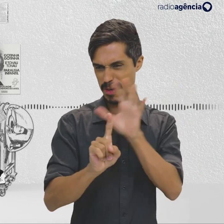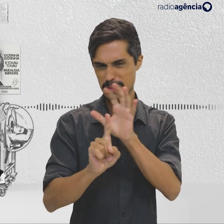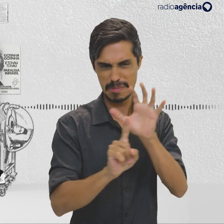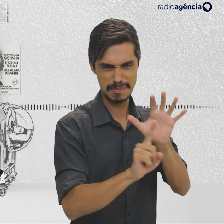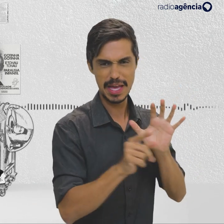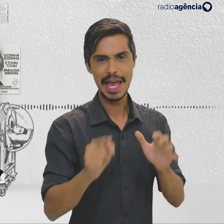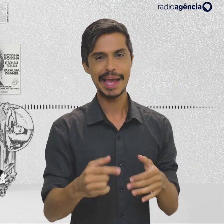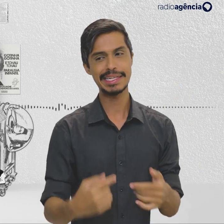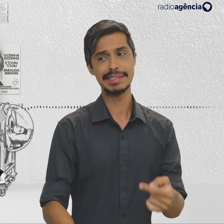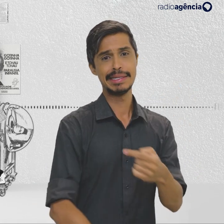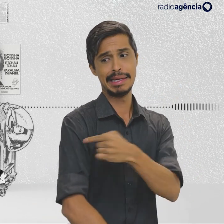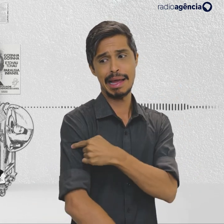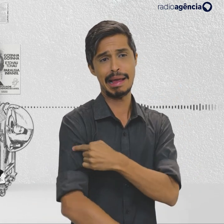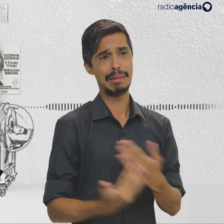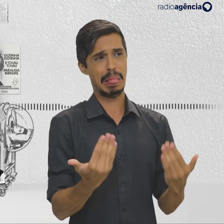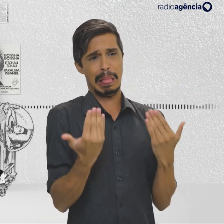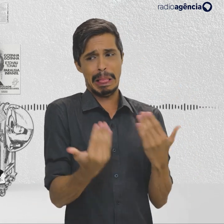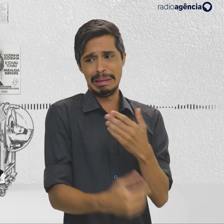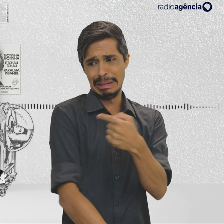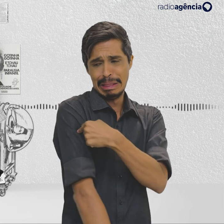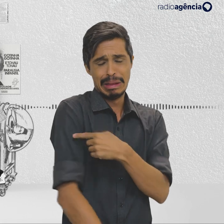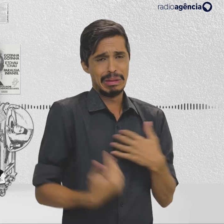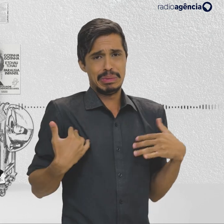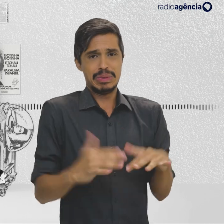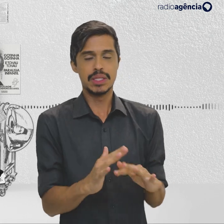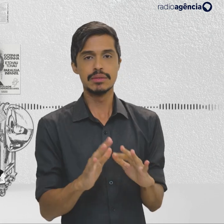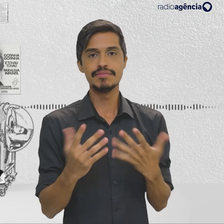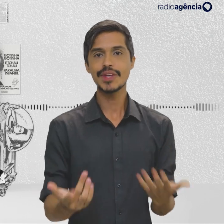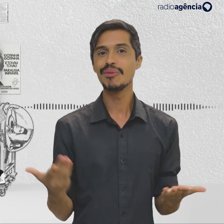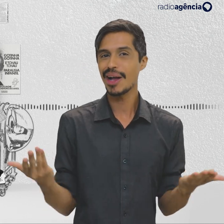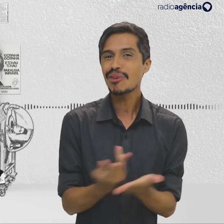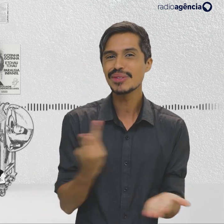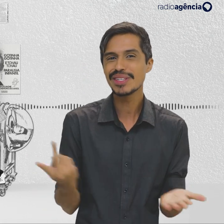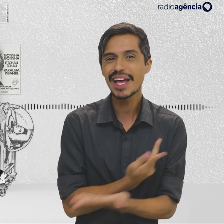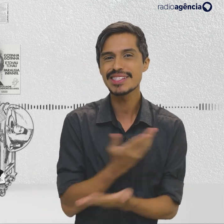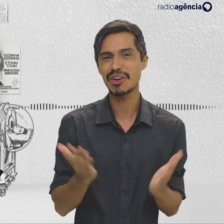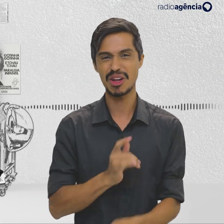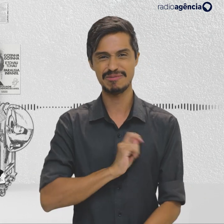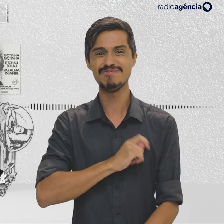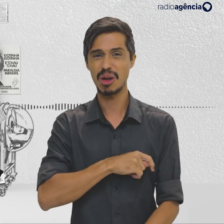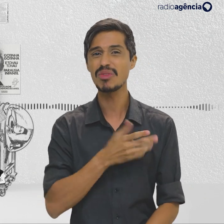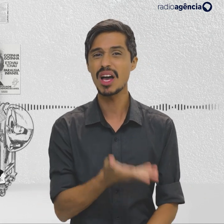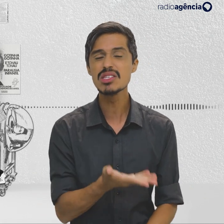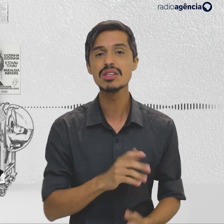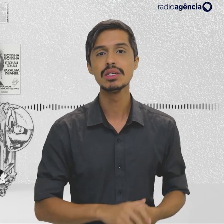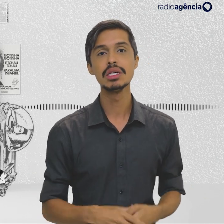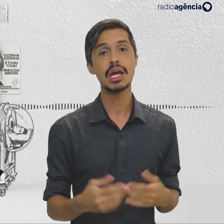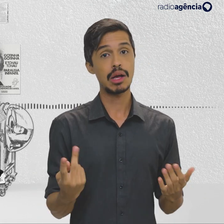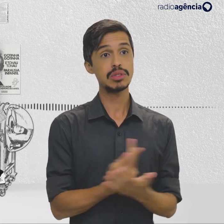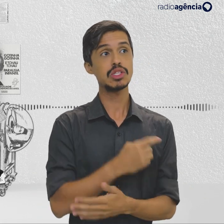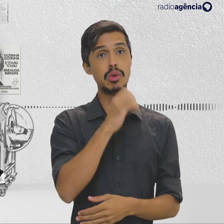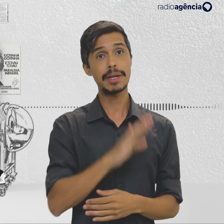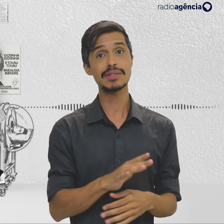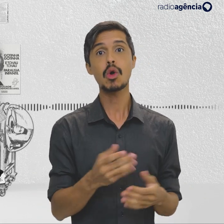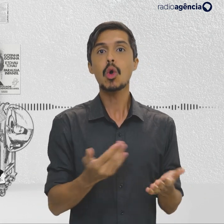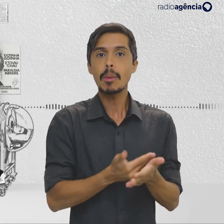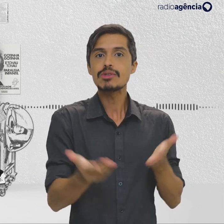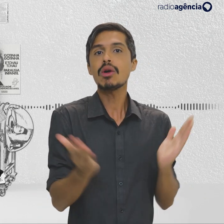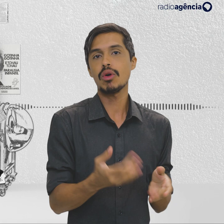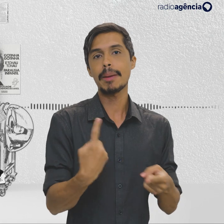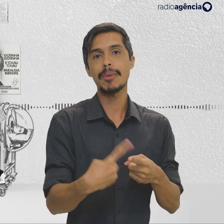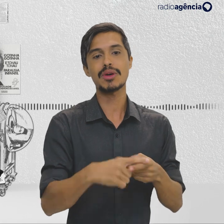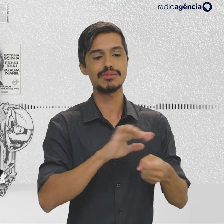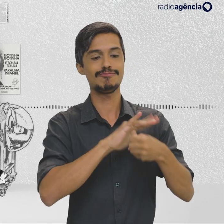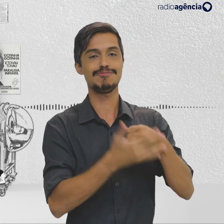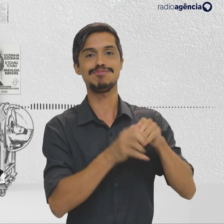medo de se vacinar ou desconfiarem das vacinas Então esse é um mal muito recente e relativamente pequeno no Brasil ele ele começou